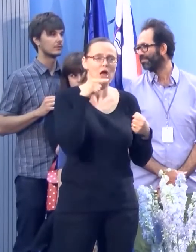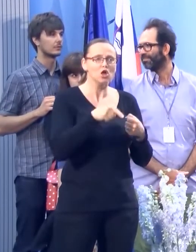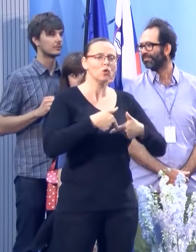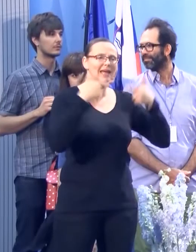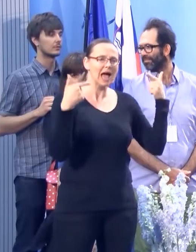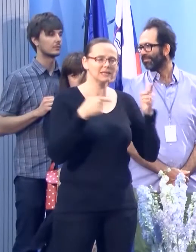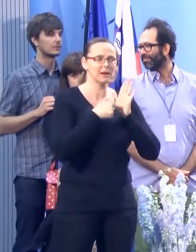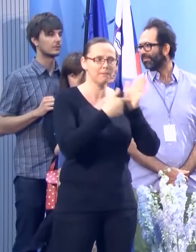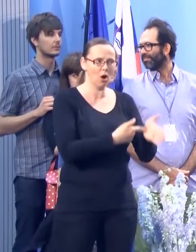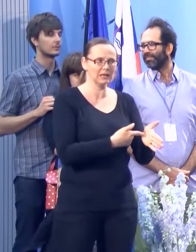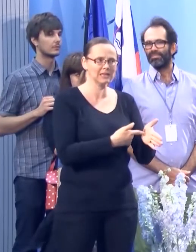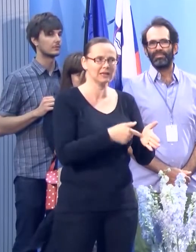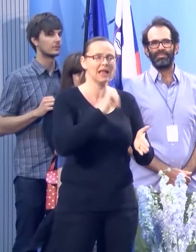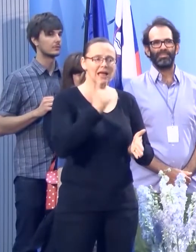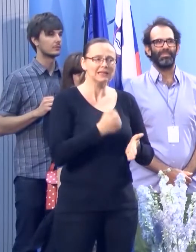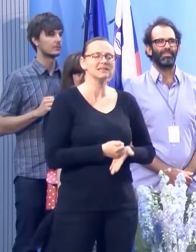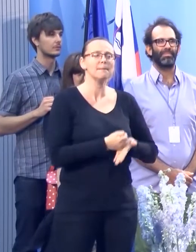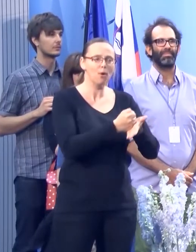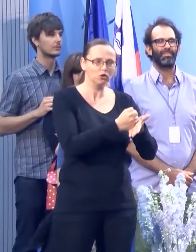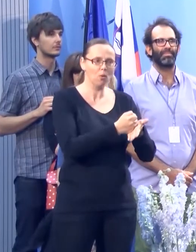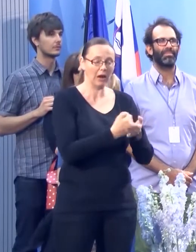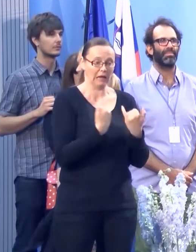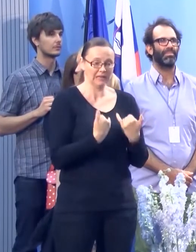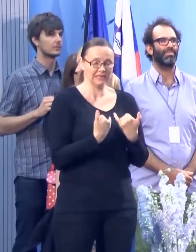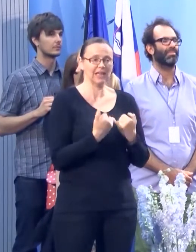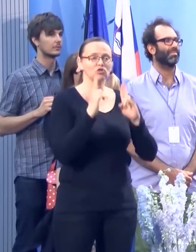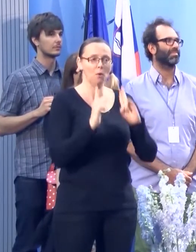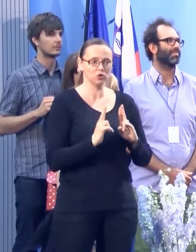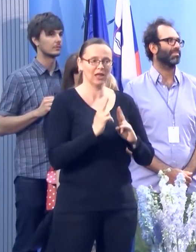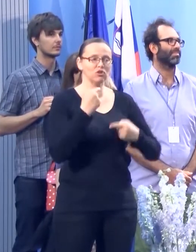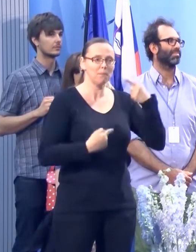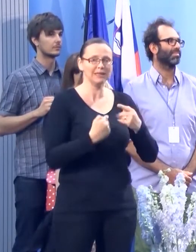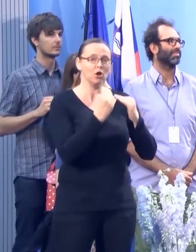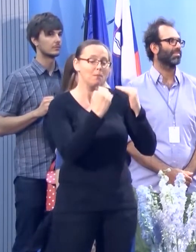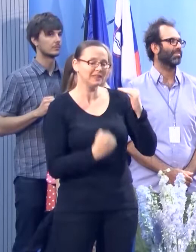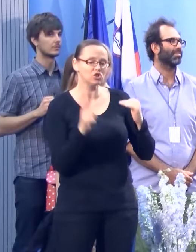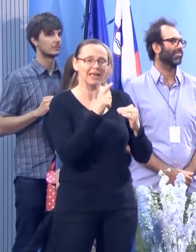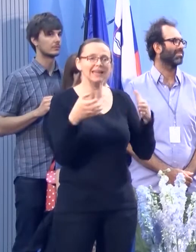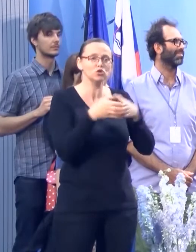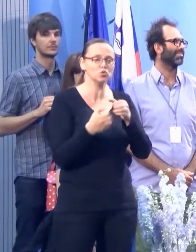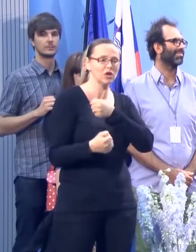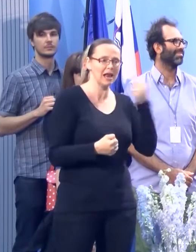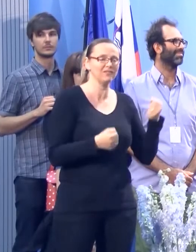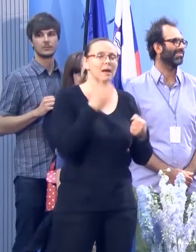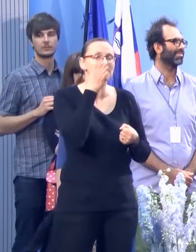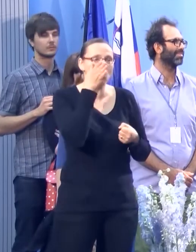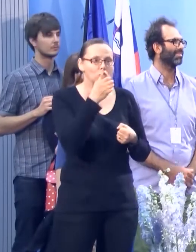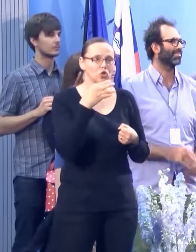jasen pokazatelj, da se podpora obstoječim politikam niža in da je Združena levica prihodnost slovenske